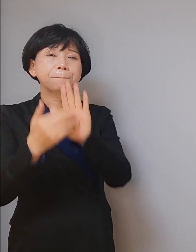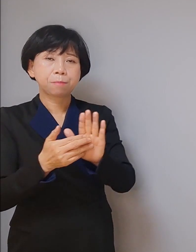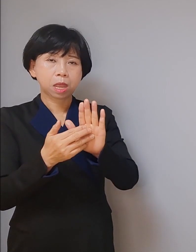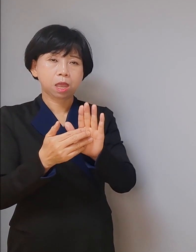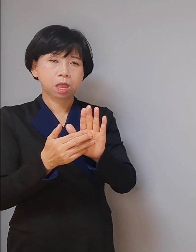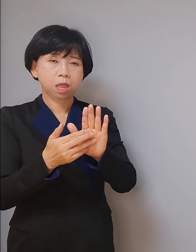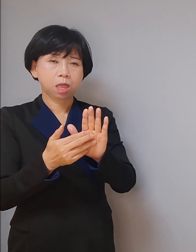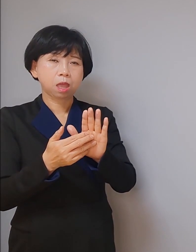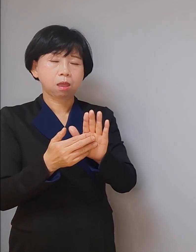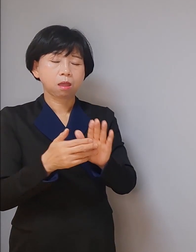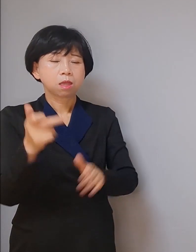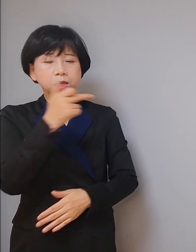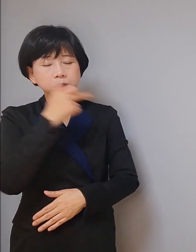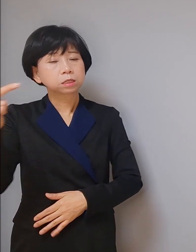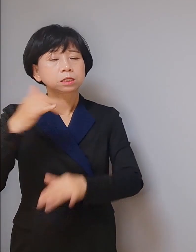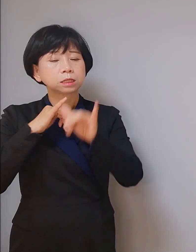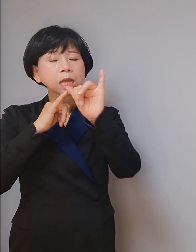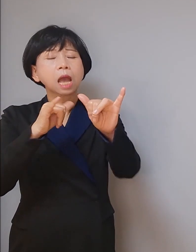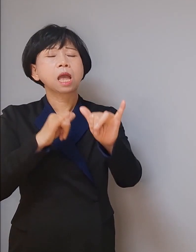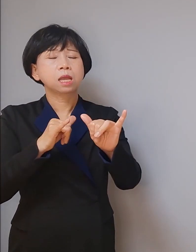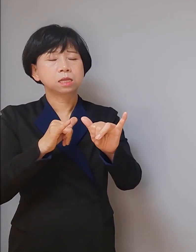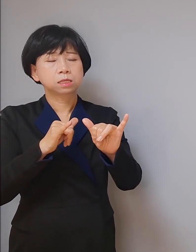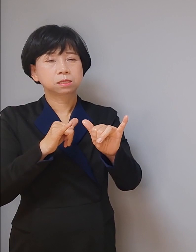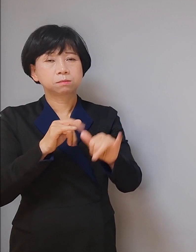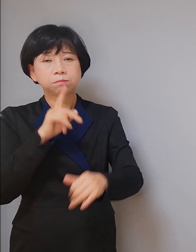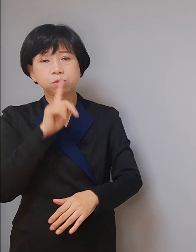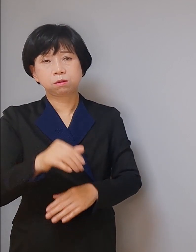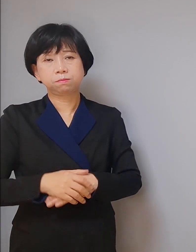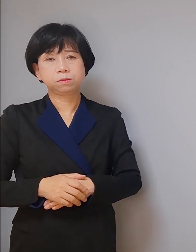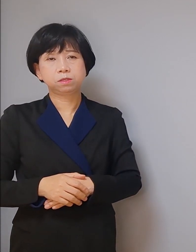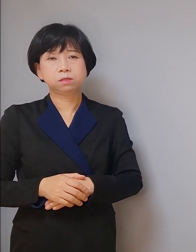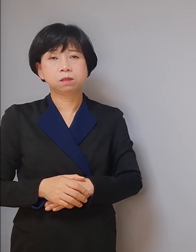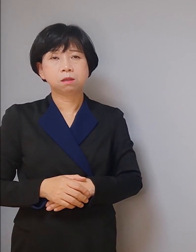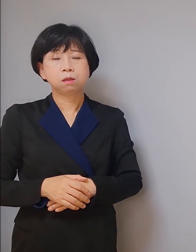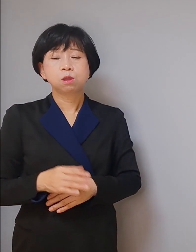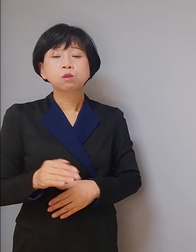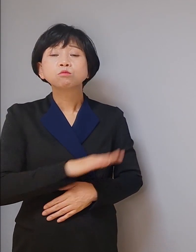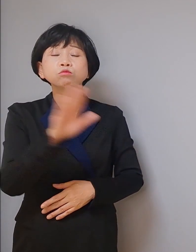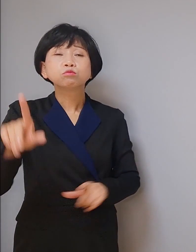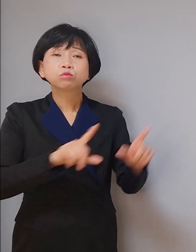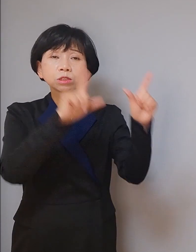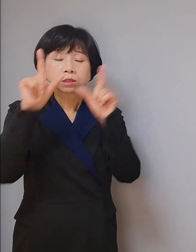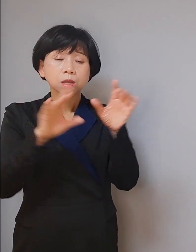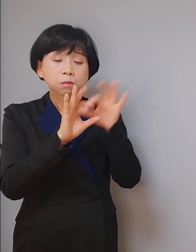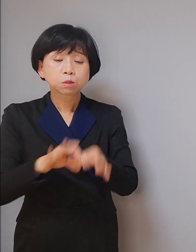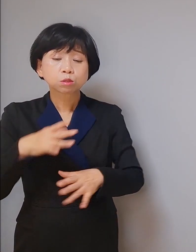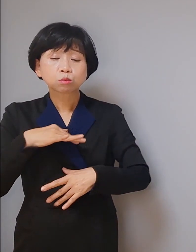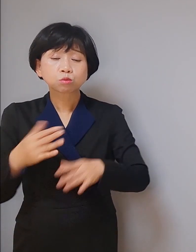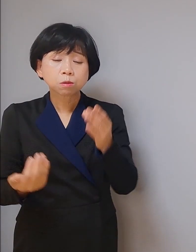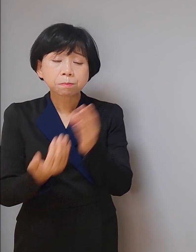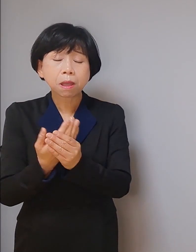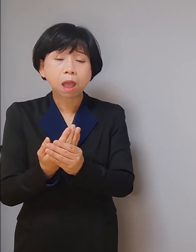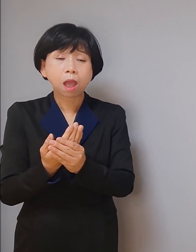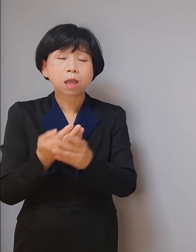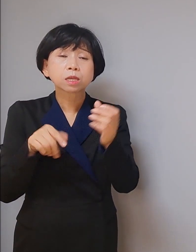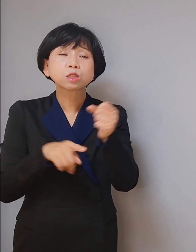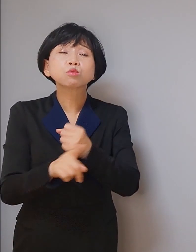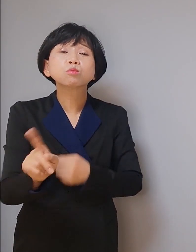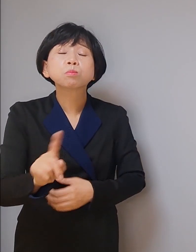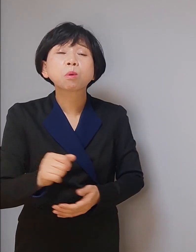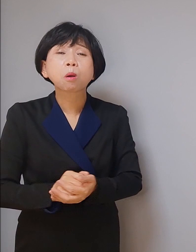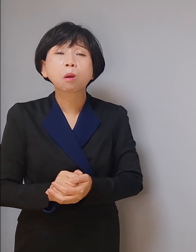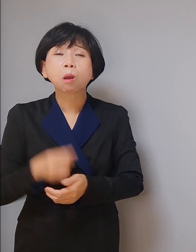거예요. 왜 우리가 인생을 살면서 두려움이 찾아올까요? 내 인생의 주인이신 하나님을 향한 그